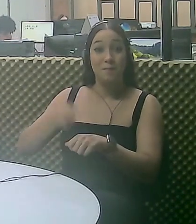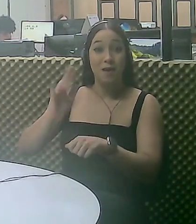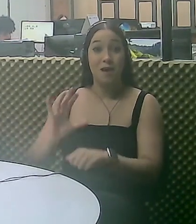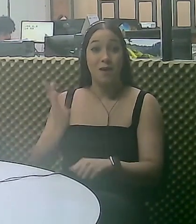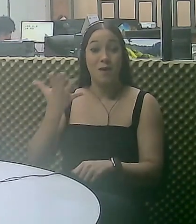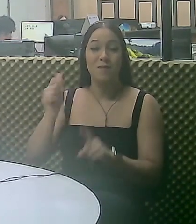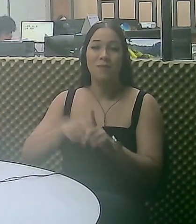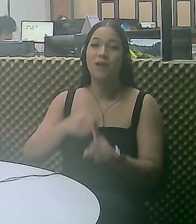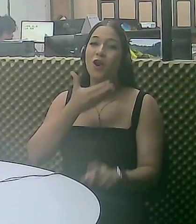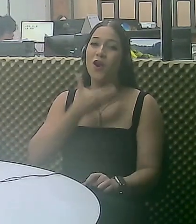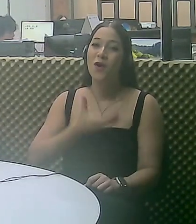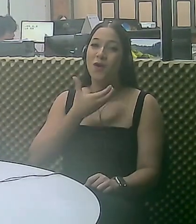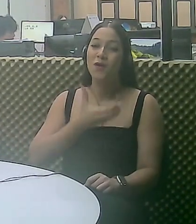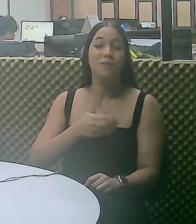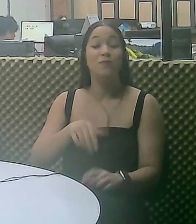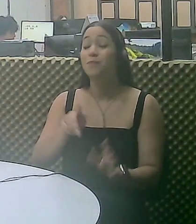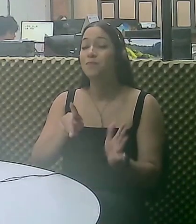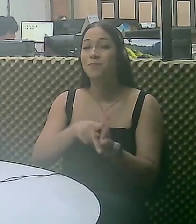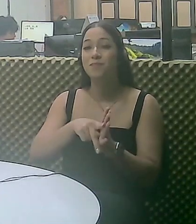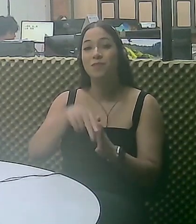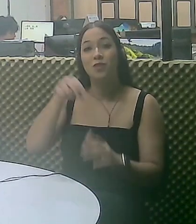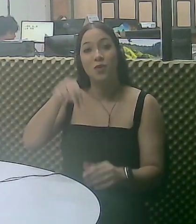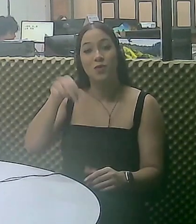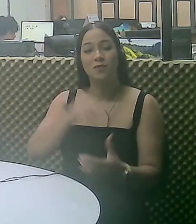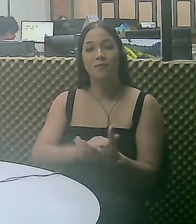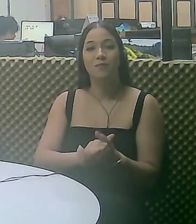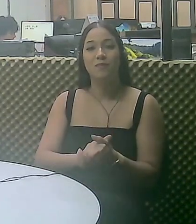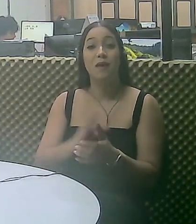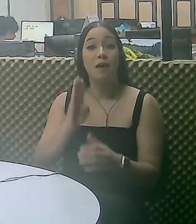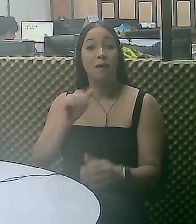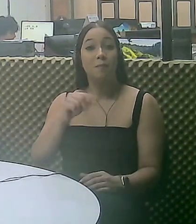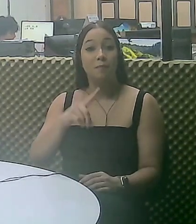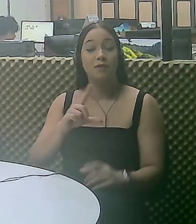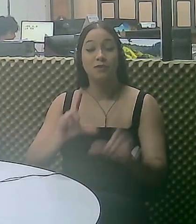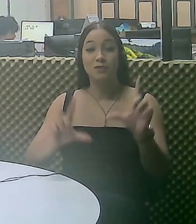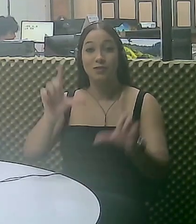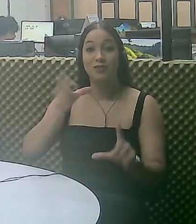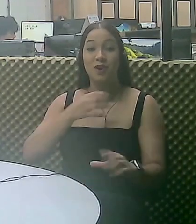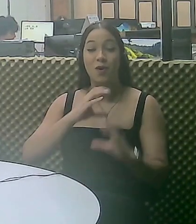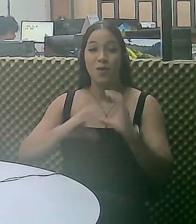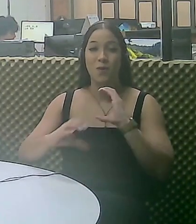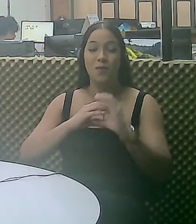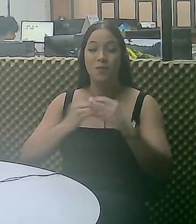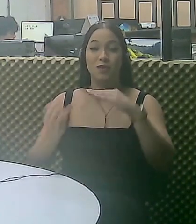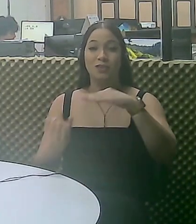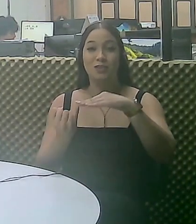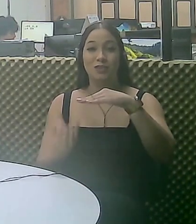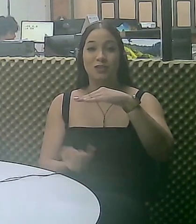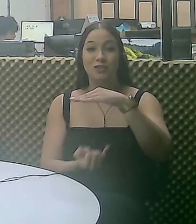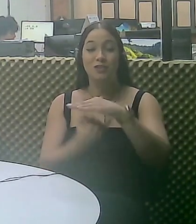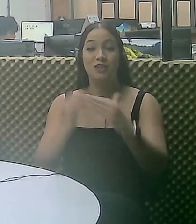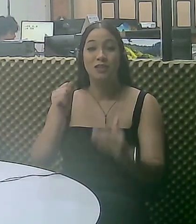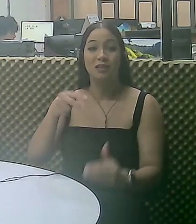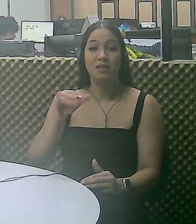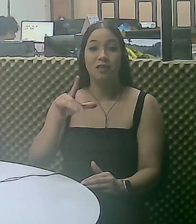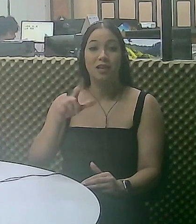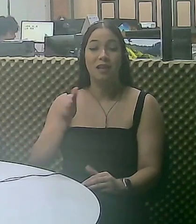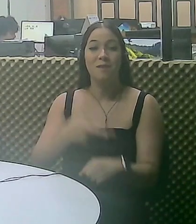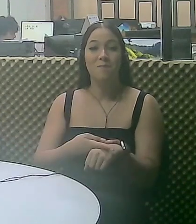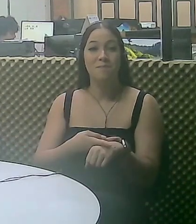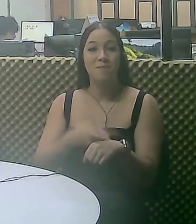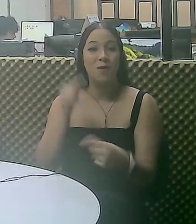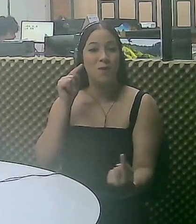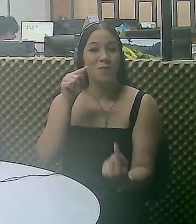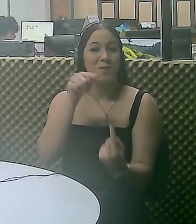em novembro. Organizada pelo grupo Bandeirantes de Comunicação, em parceria com o Instituto Áquila, a premiação tem